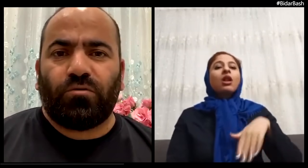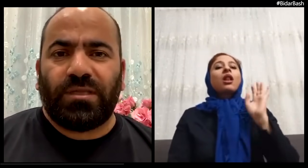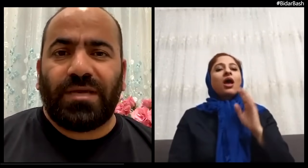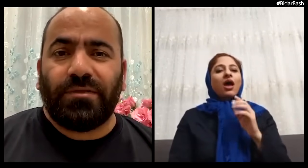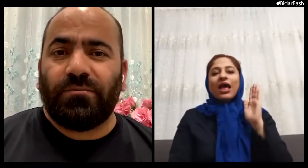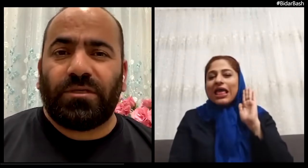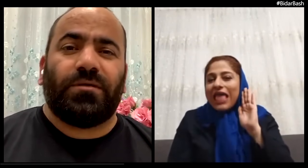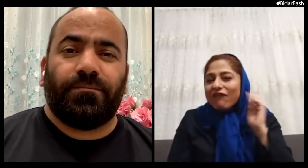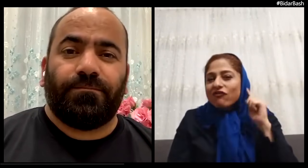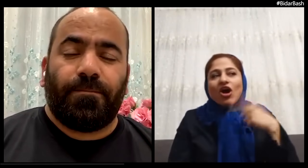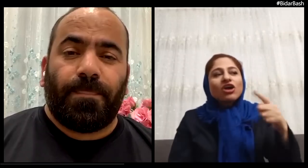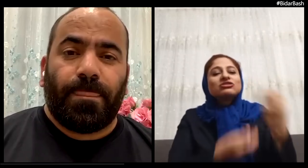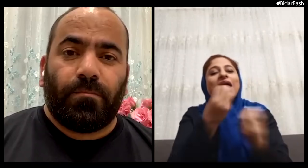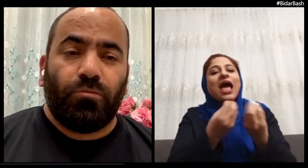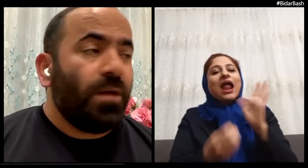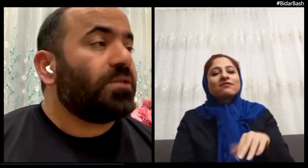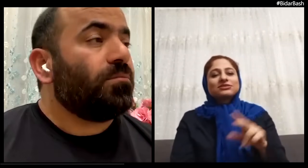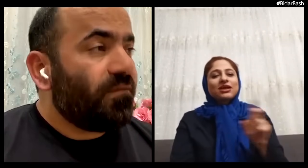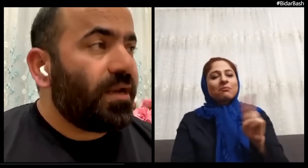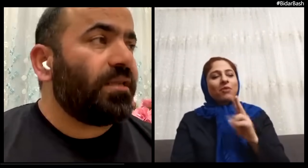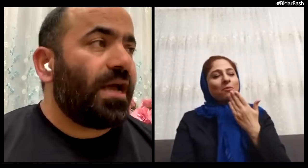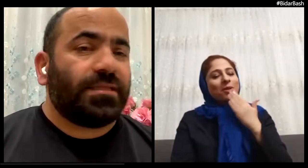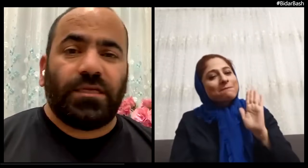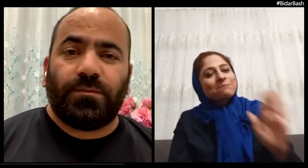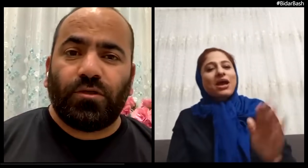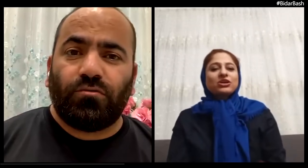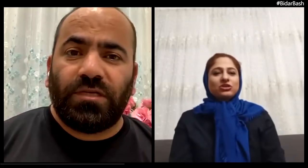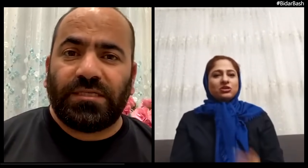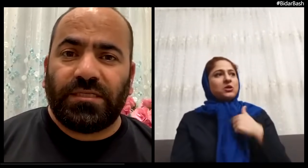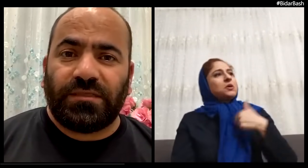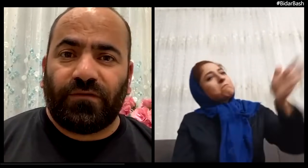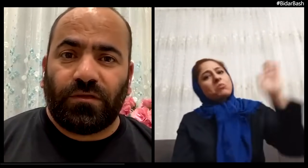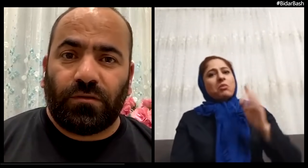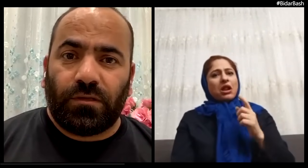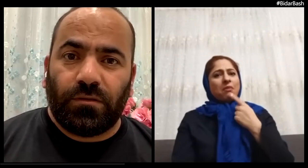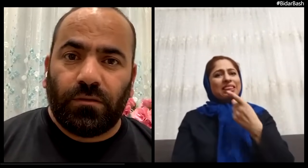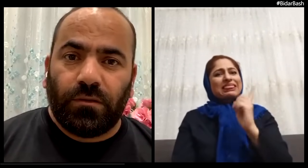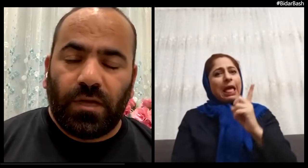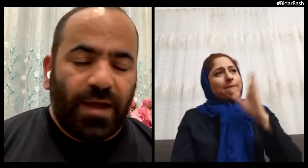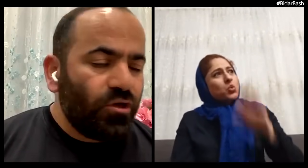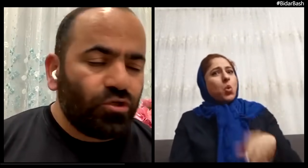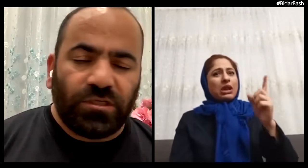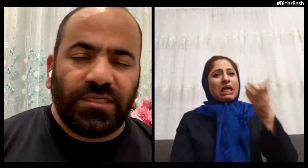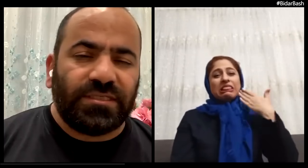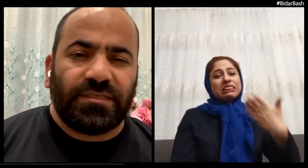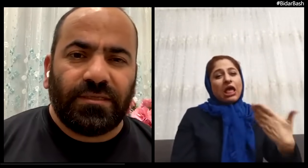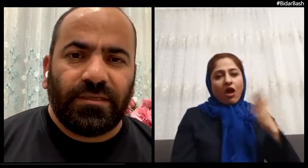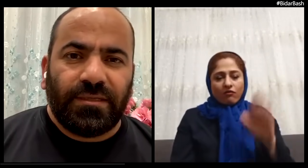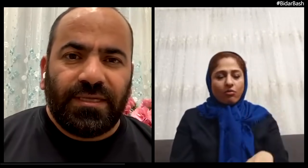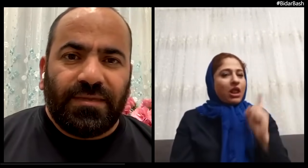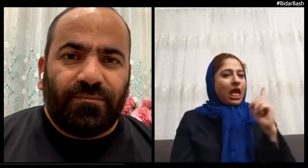میکنیم از کوره در میریم دیگه، میدم اصلا ببرنت خط یک به جا گودی ازت استفاده کنن. اما اینجوری